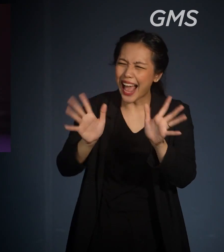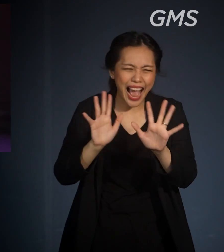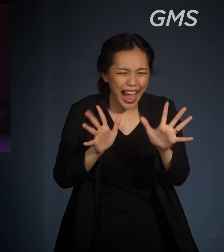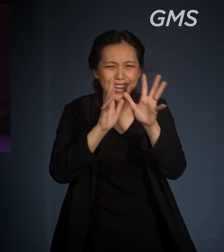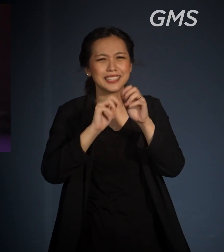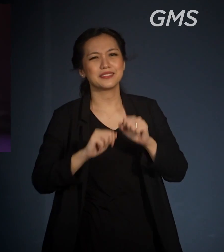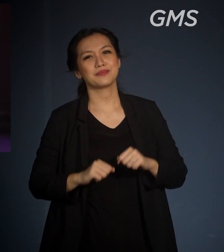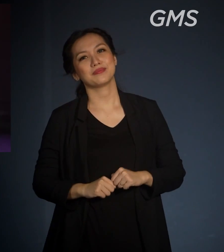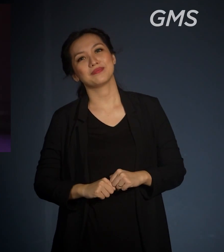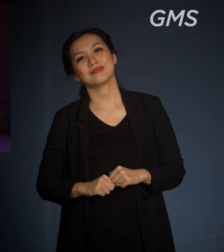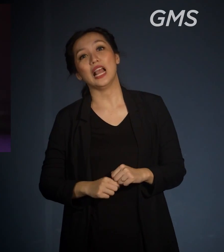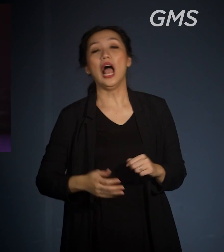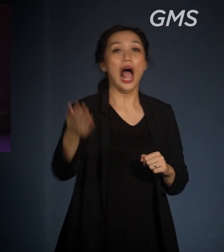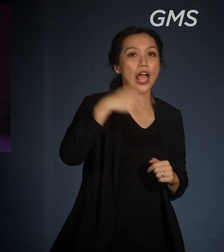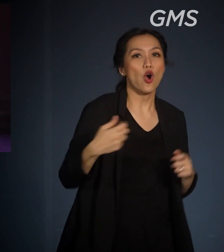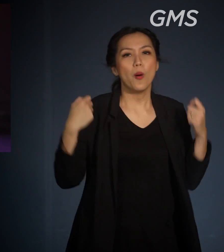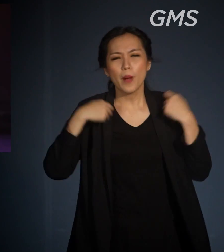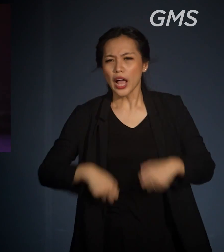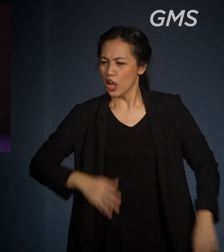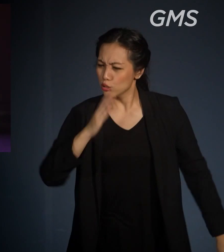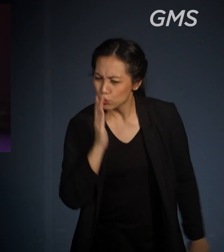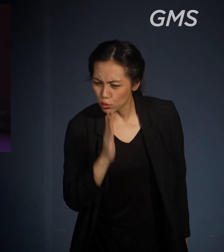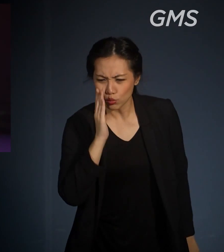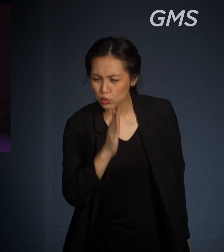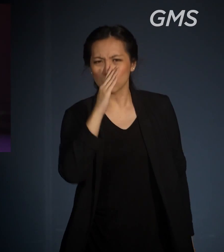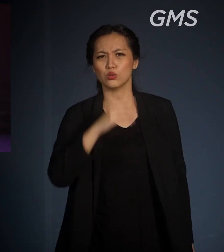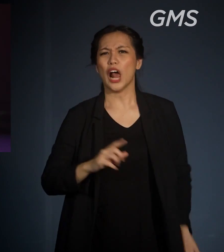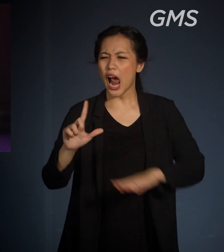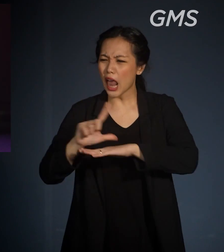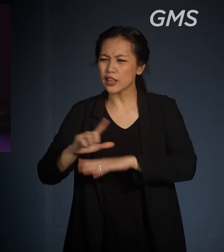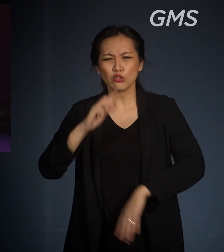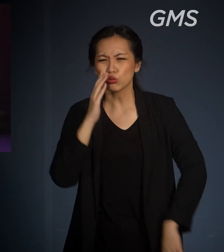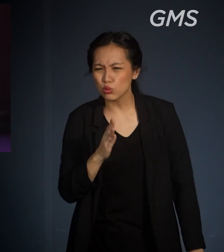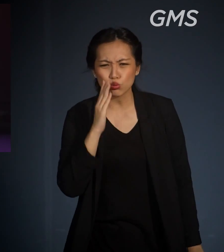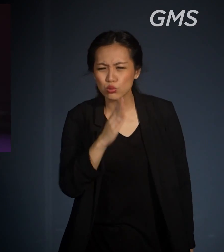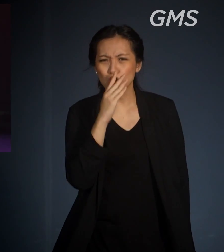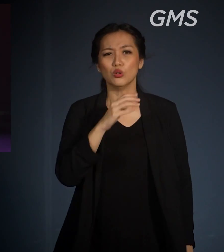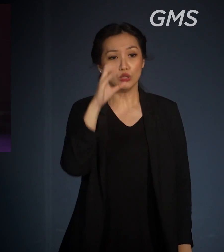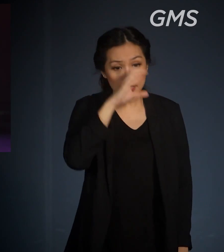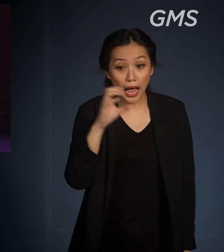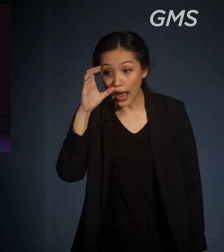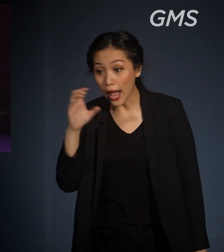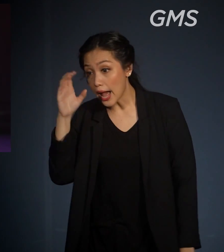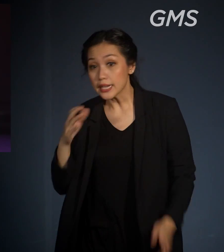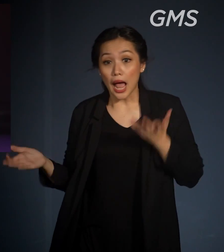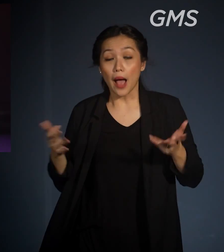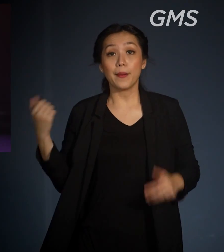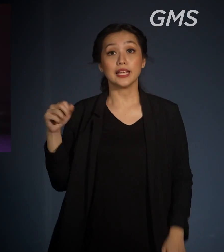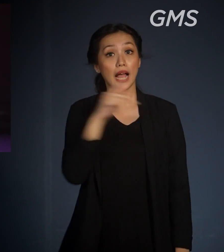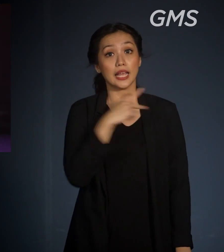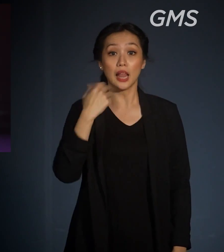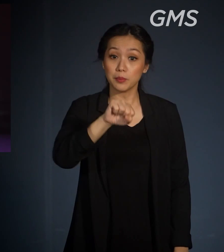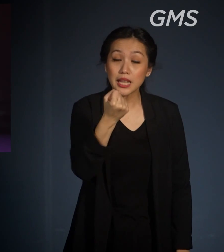ingin kita memaksimalkan potensi kita. Tuhan ingin kita menggali potensi kita dan memaksimalkannya dalam kehidupan